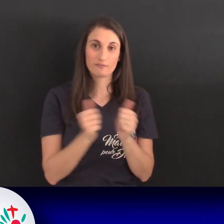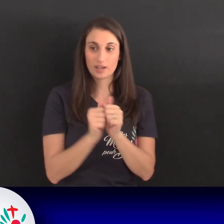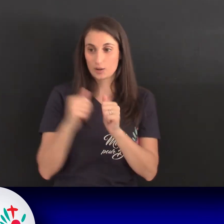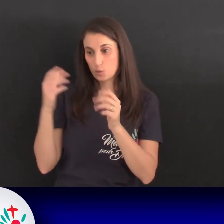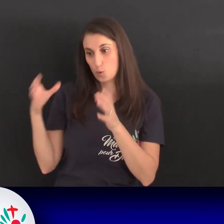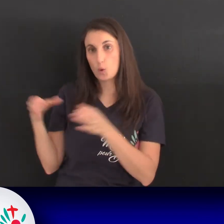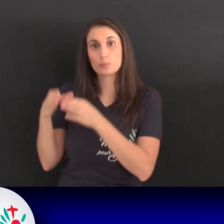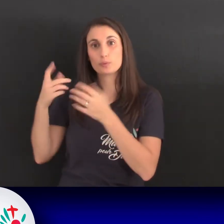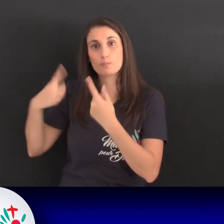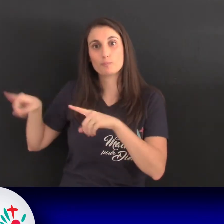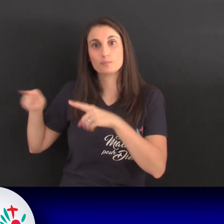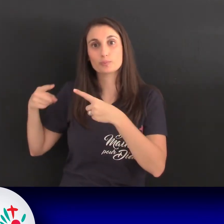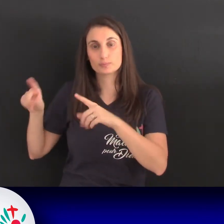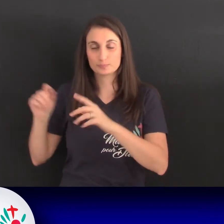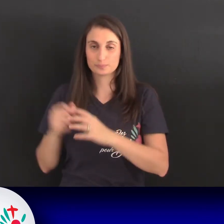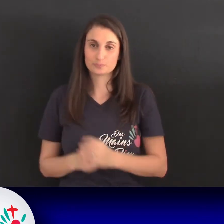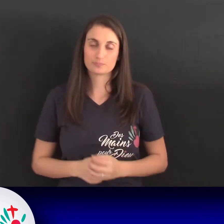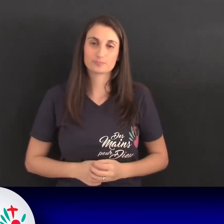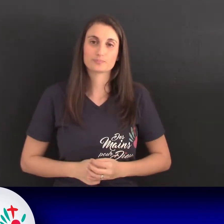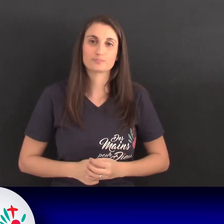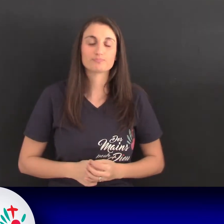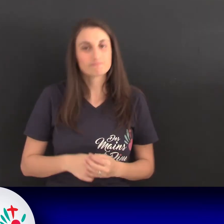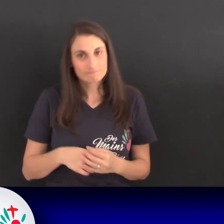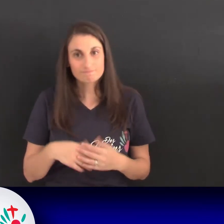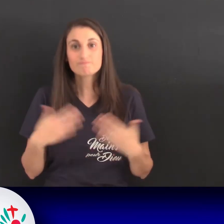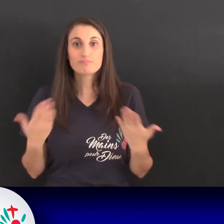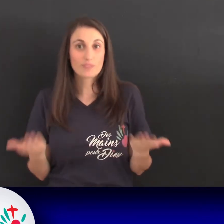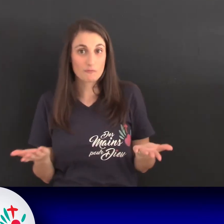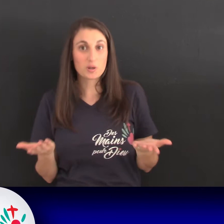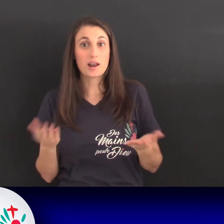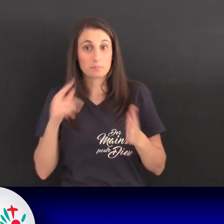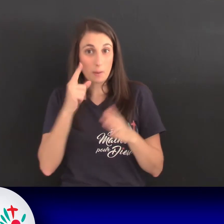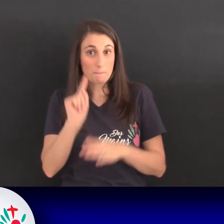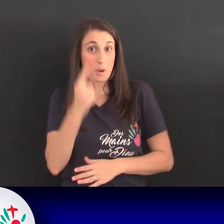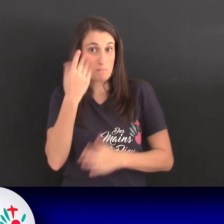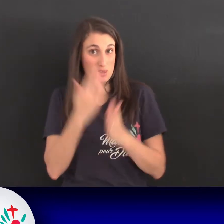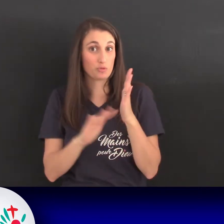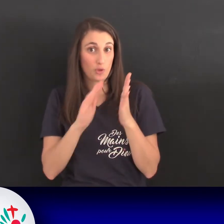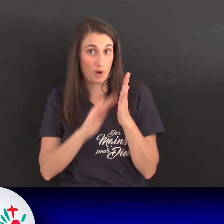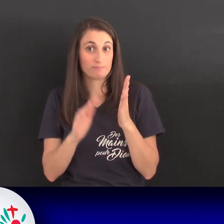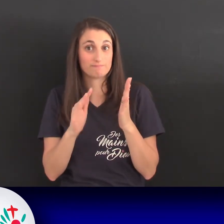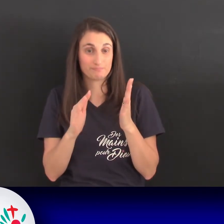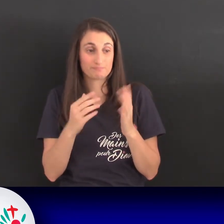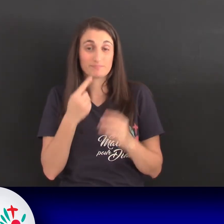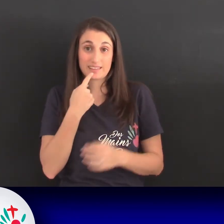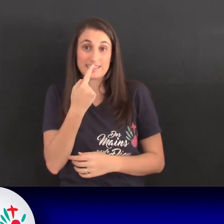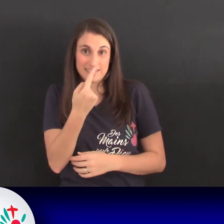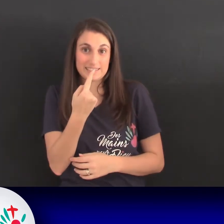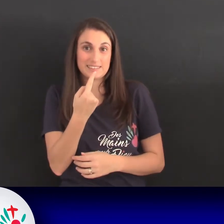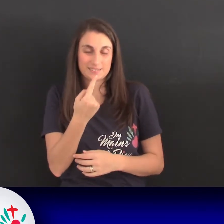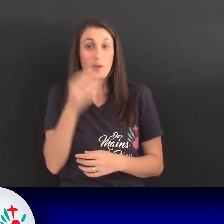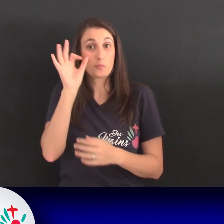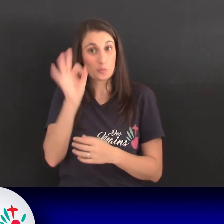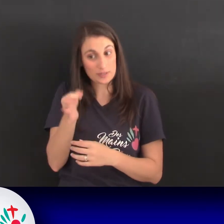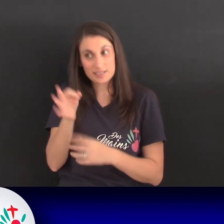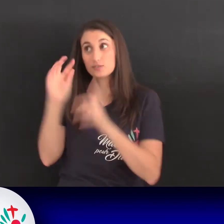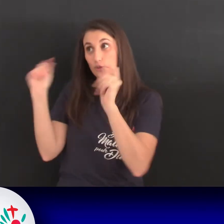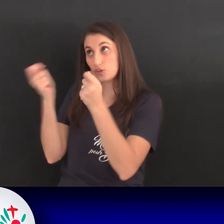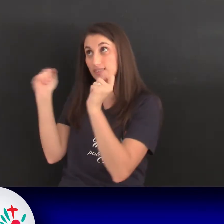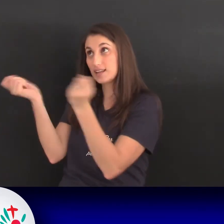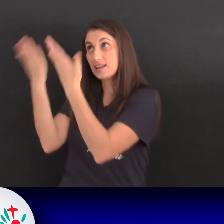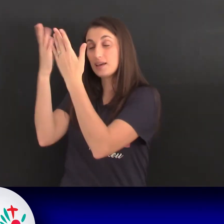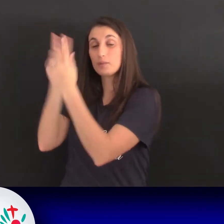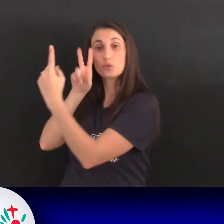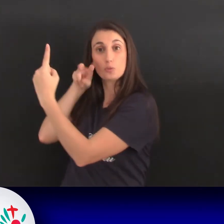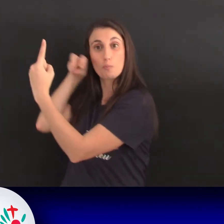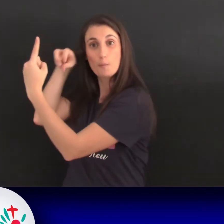Amen. Voilà, on va justement commencer avec ce premier chant qui dit comme cela: « Oui, je te célèbre et je me